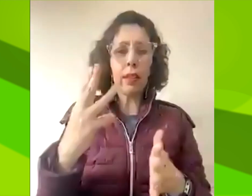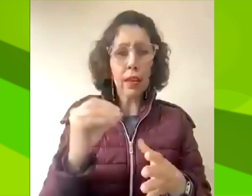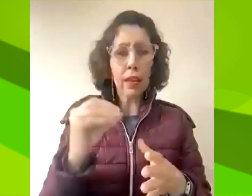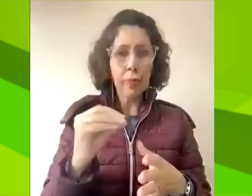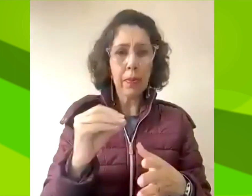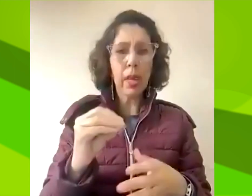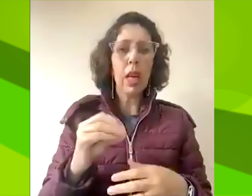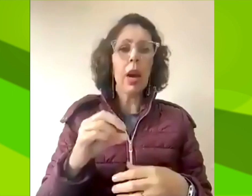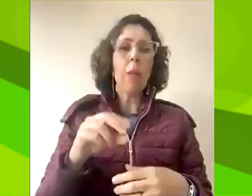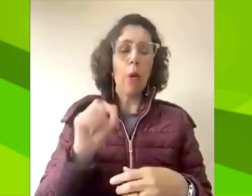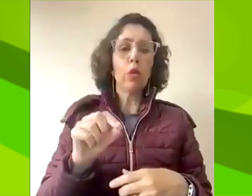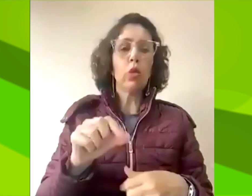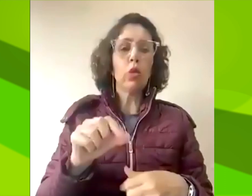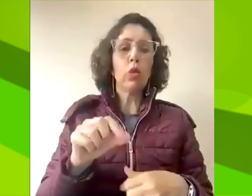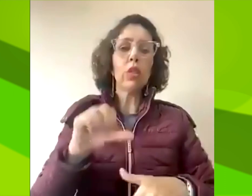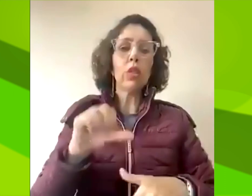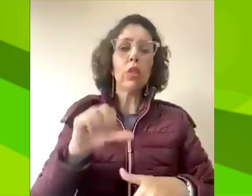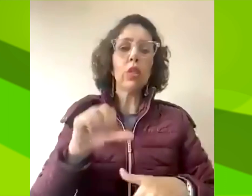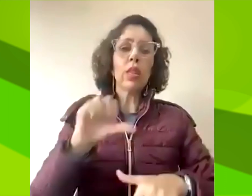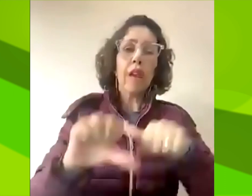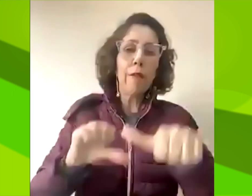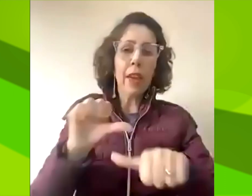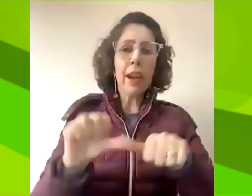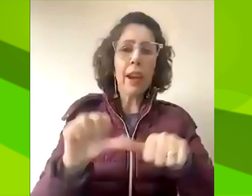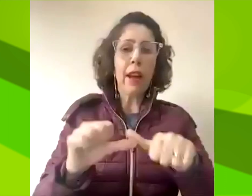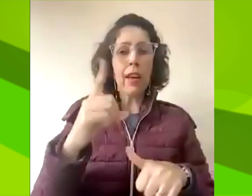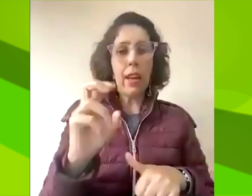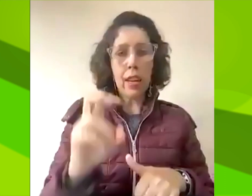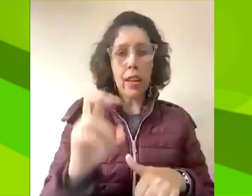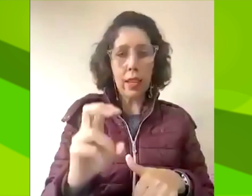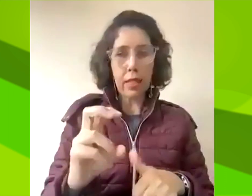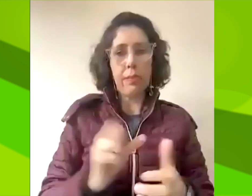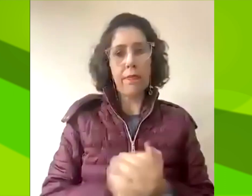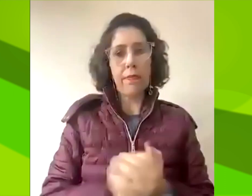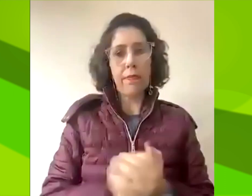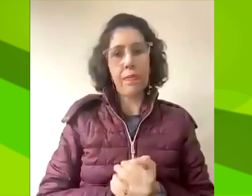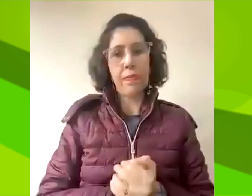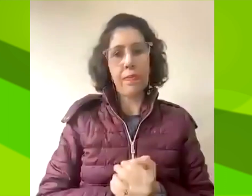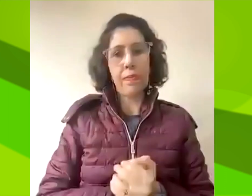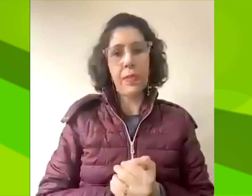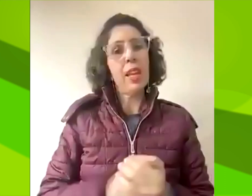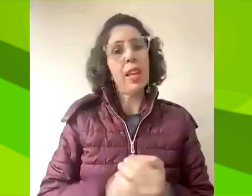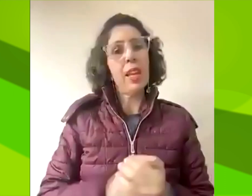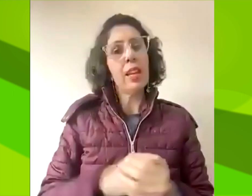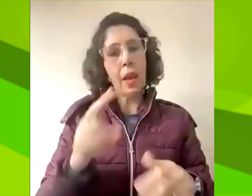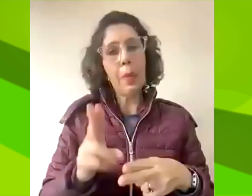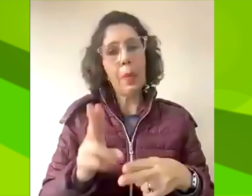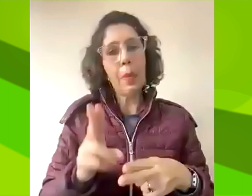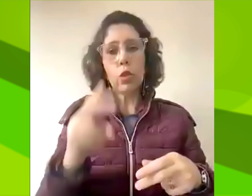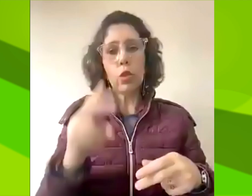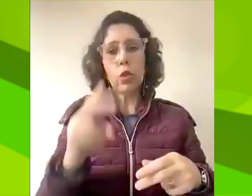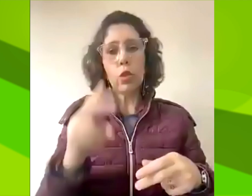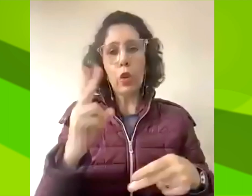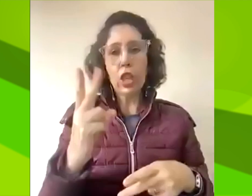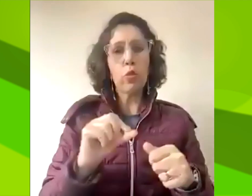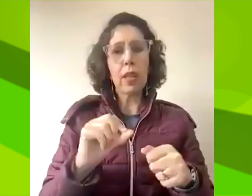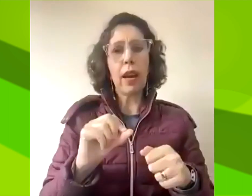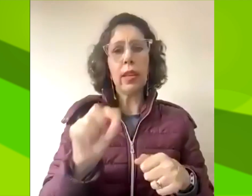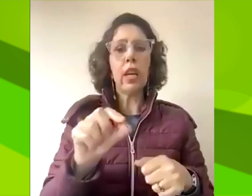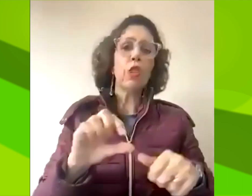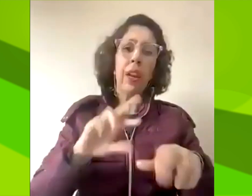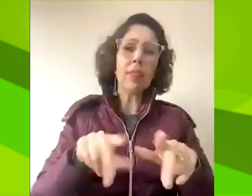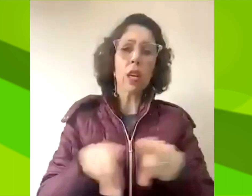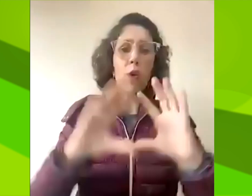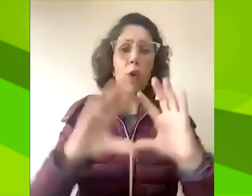30 pontos, vira em 15. E sempre com dois pontos de diferença,